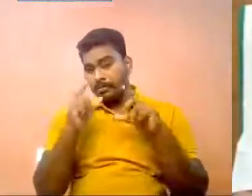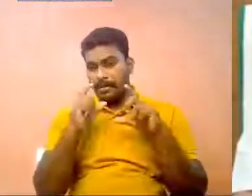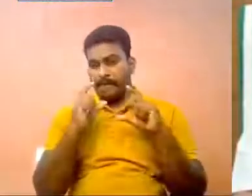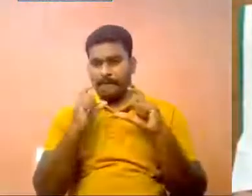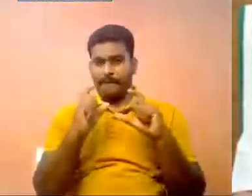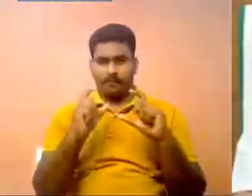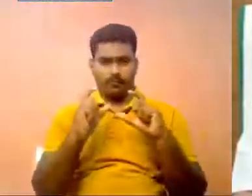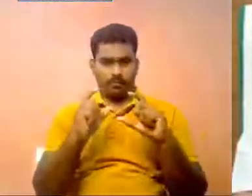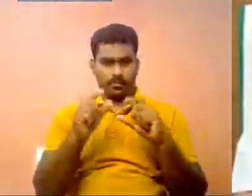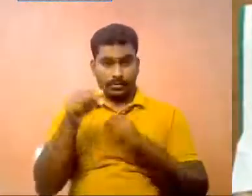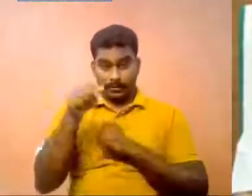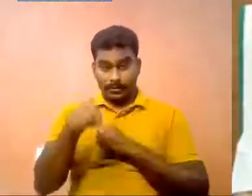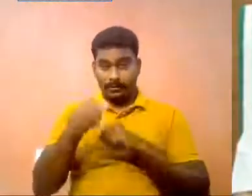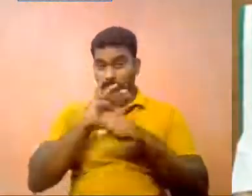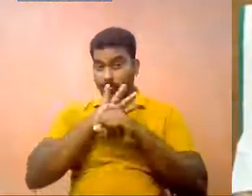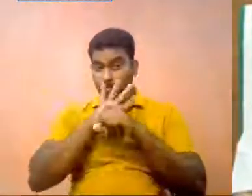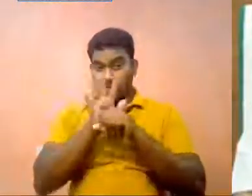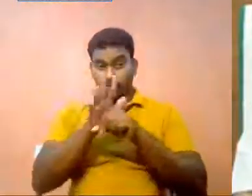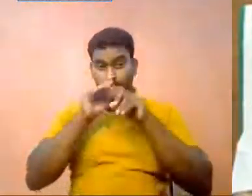സ്വീകരിക്കേണ്ട ഒരു ഘട്ടത്തിലായിരുന്നു